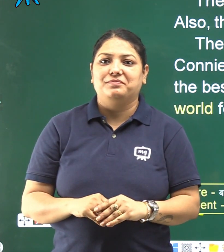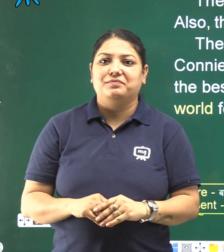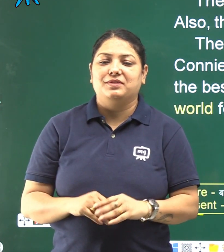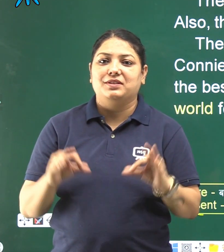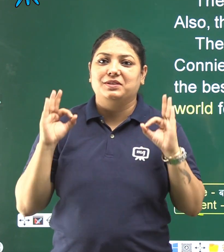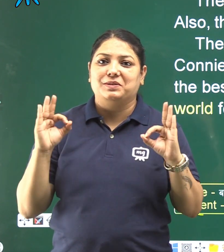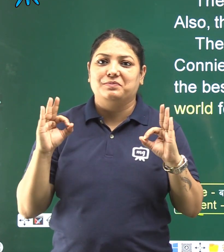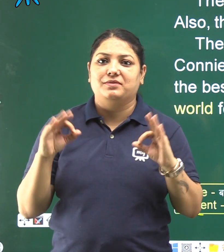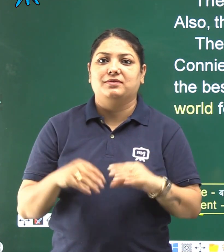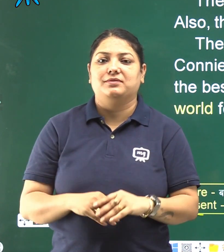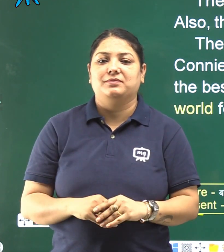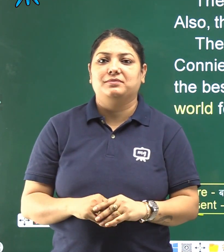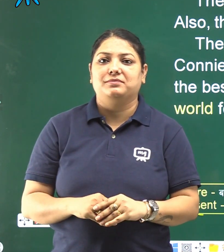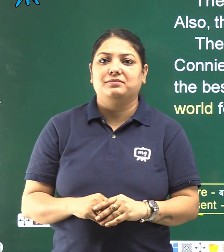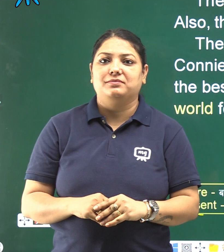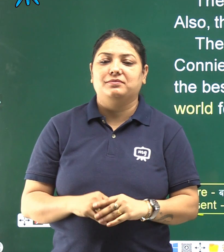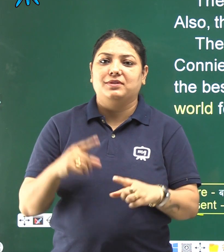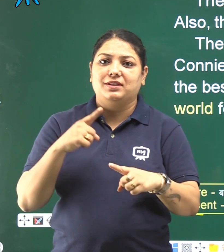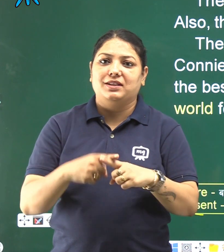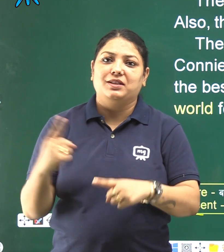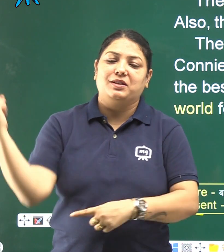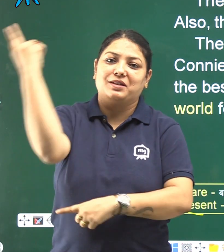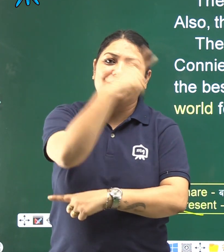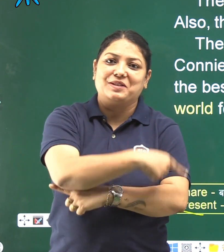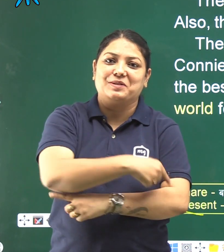सबसे बड़ा क्रिसमस उपहार था।